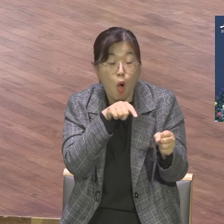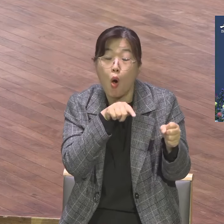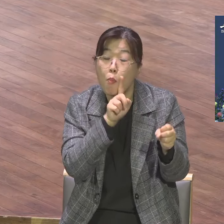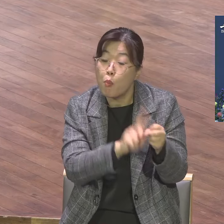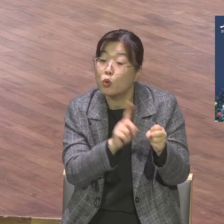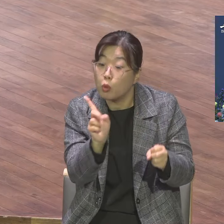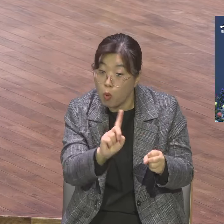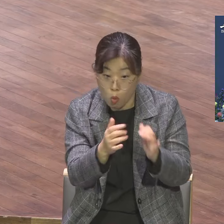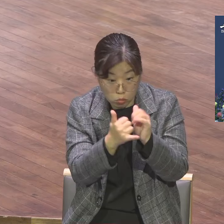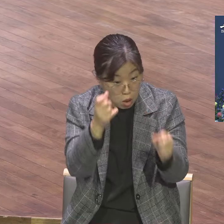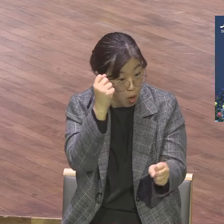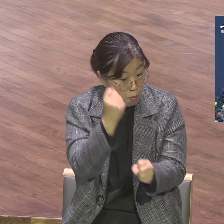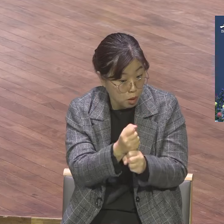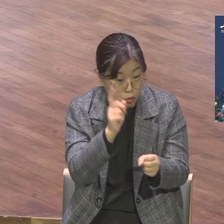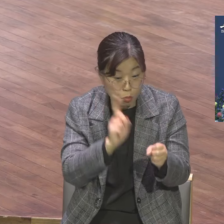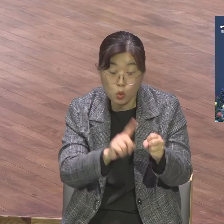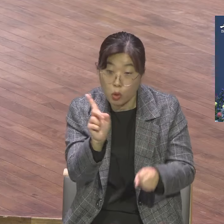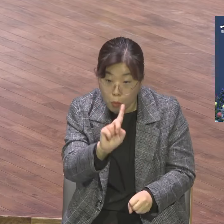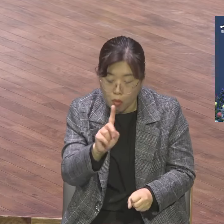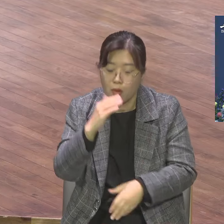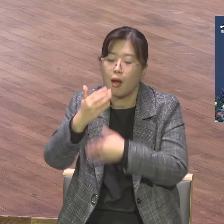하나님께서 영광 받으시기 위해서.